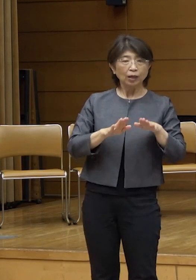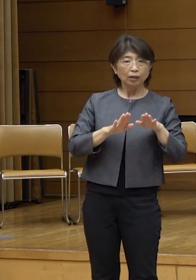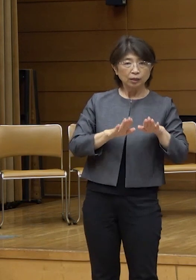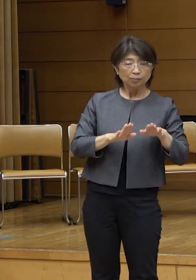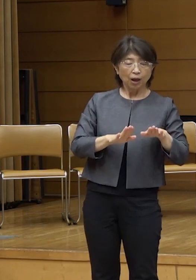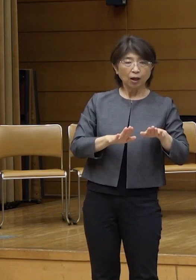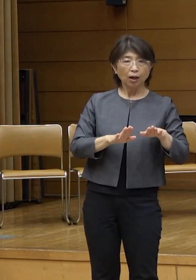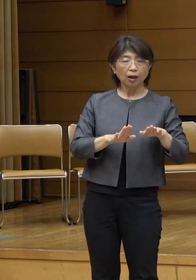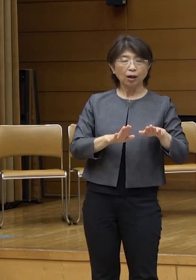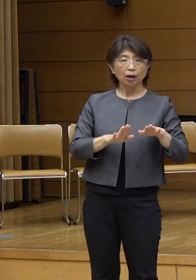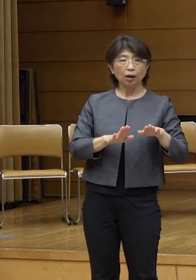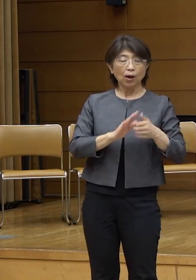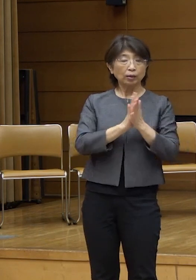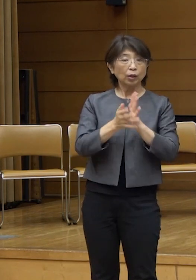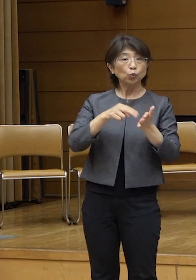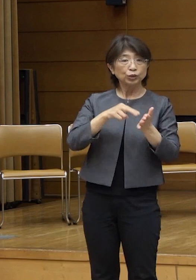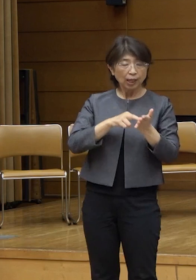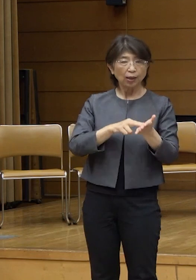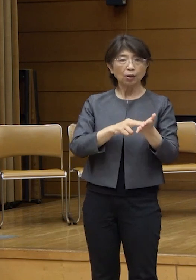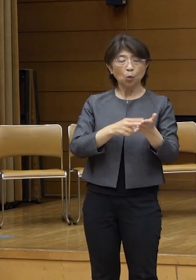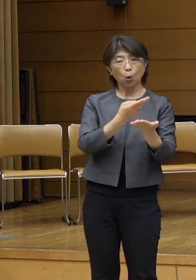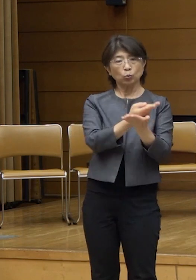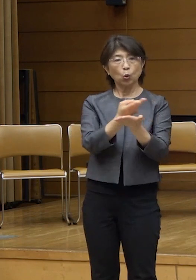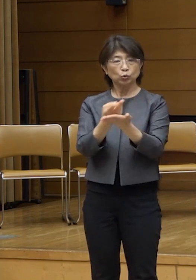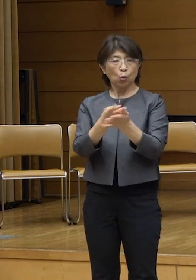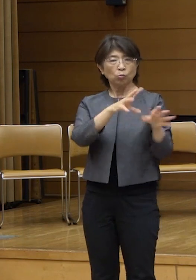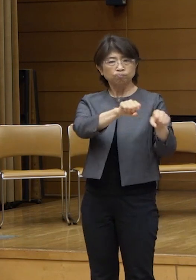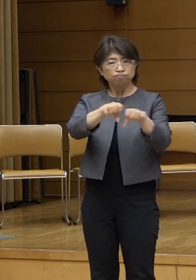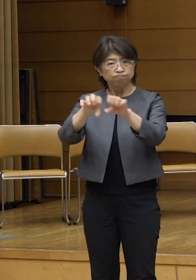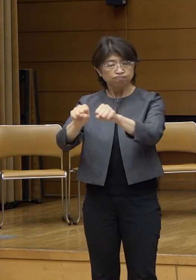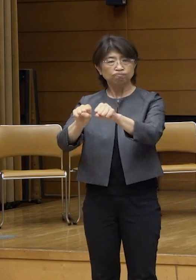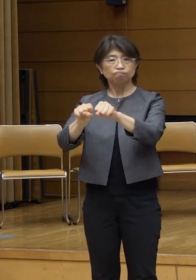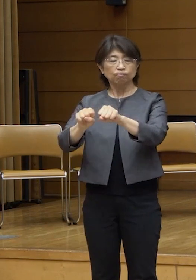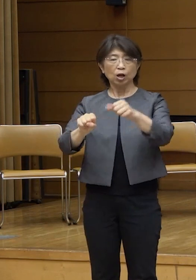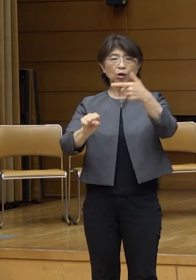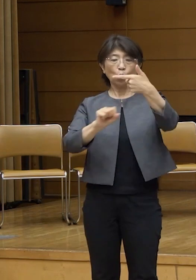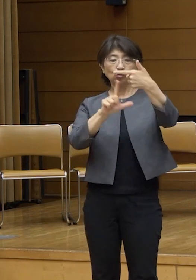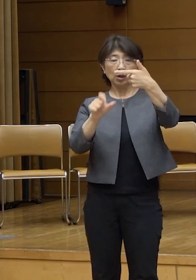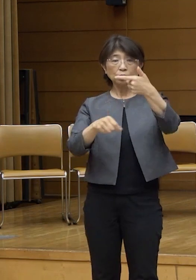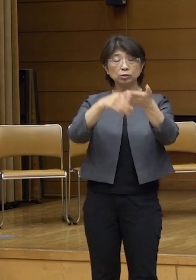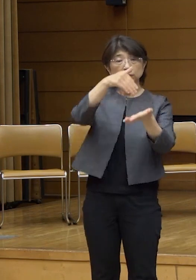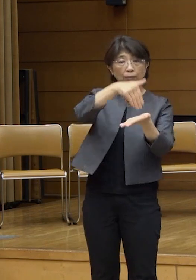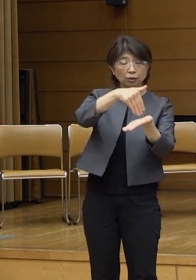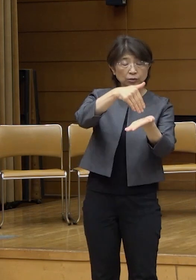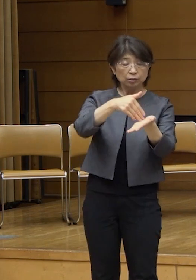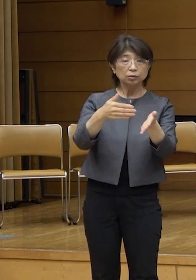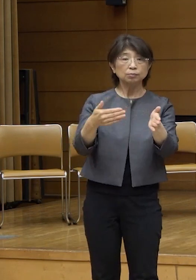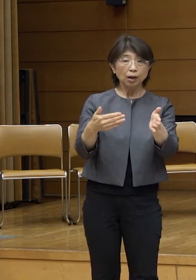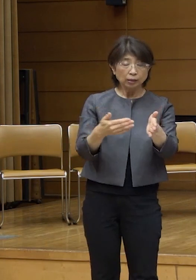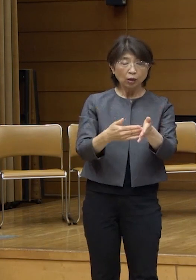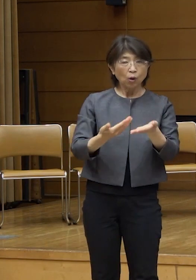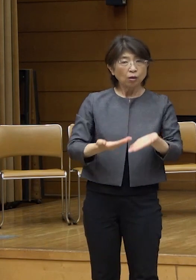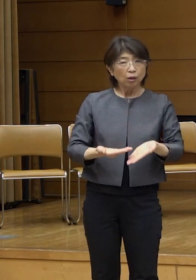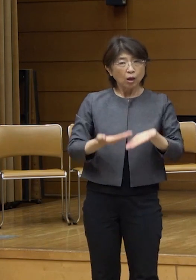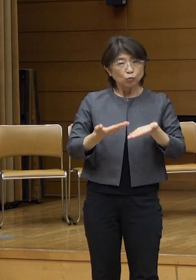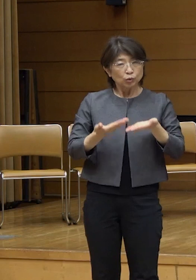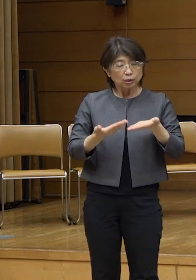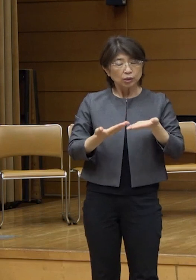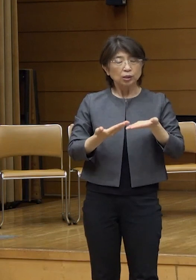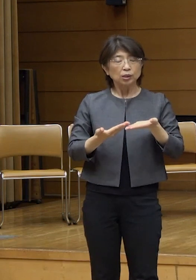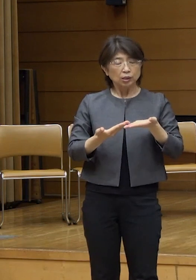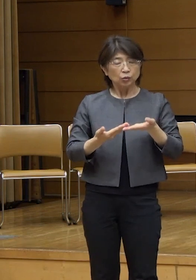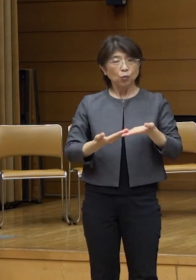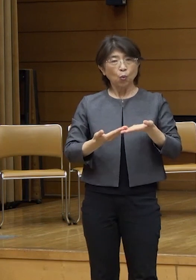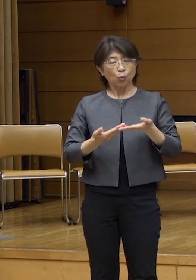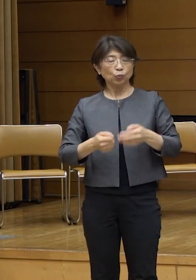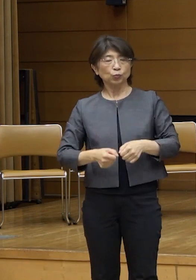ため病床を確保させていただいていて、6月末までは軽症中症、それから9月末ぐらいをめど